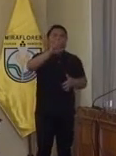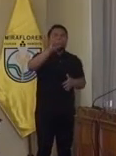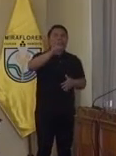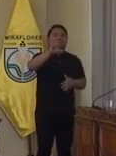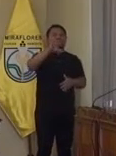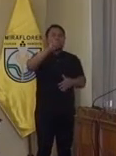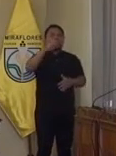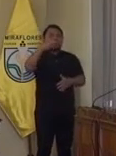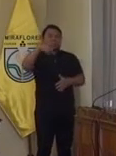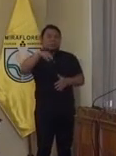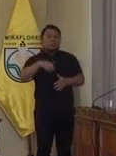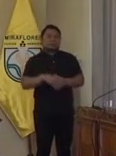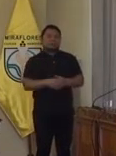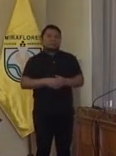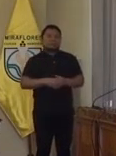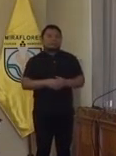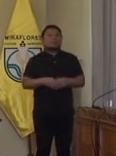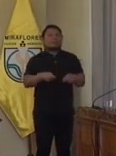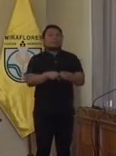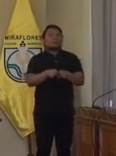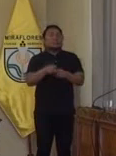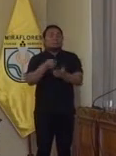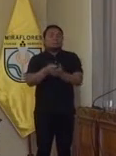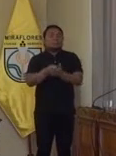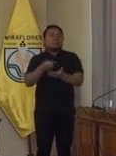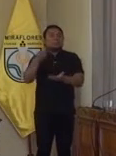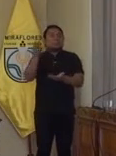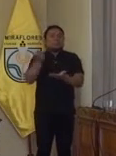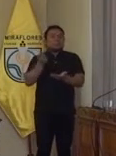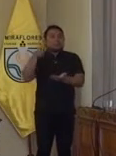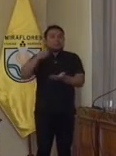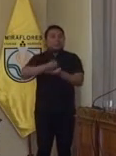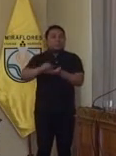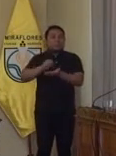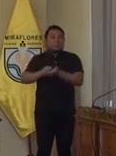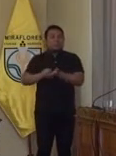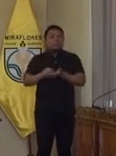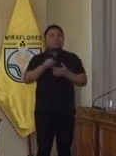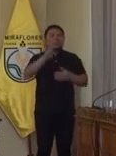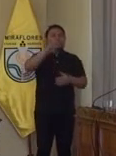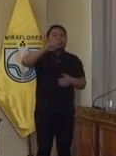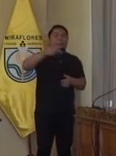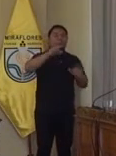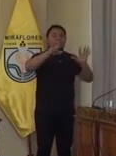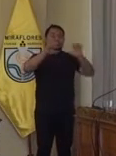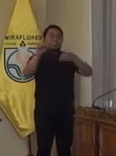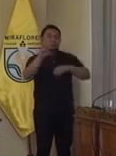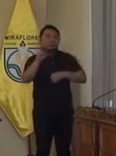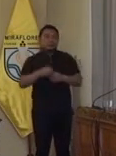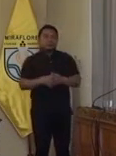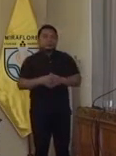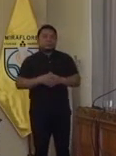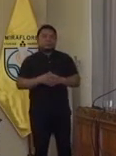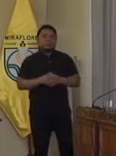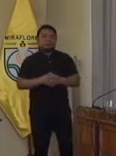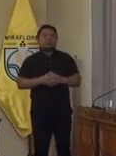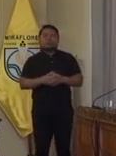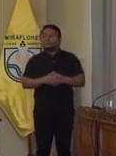metros cuadrados y con un precio base de renta mensual ascendente a 2.700 soles.